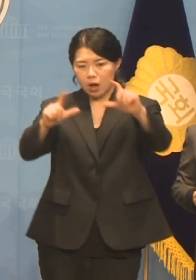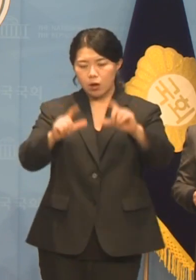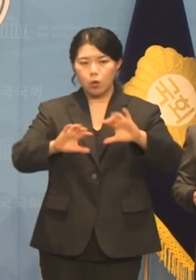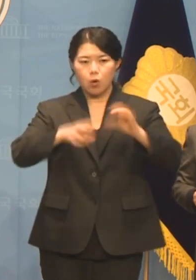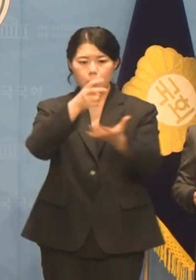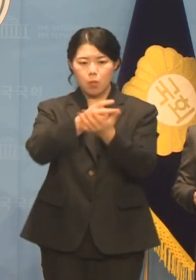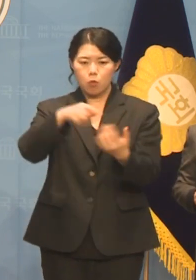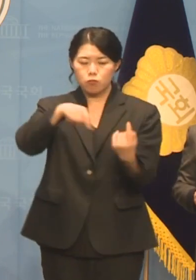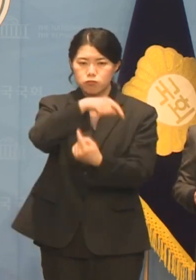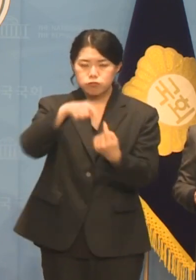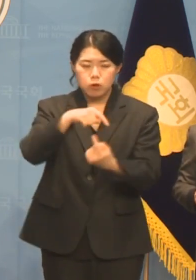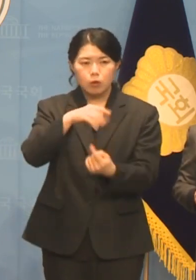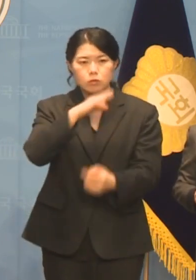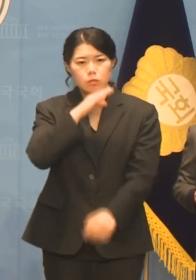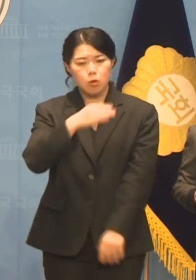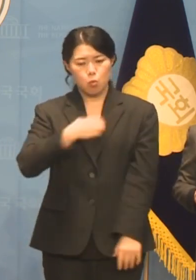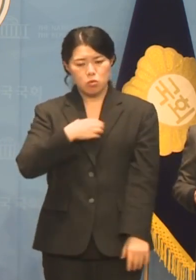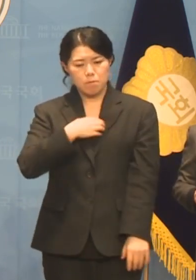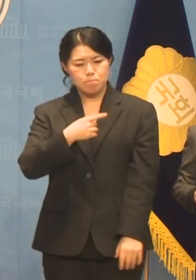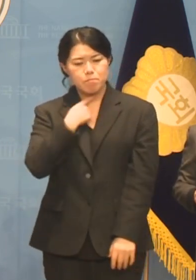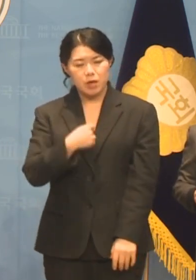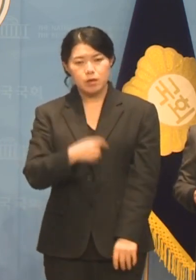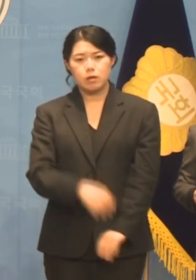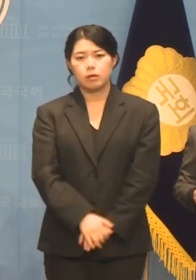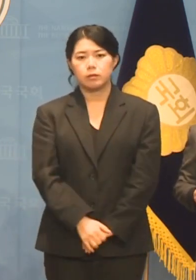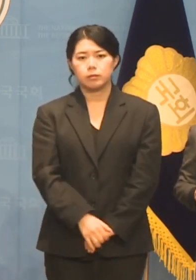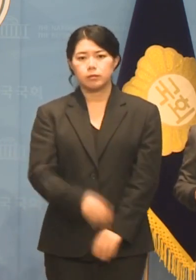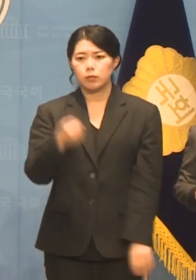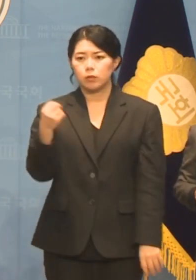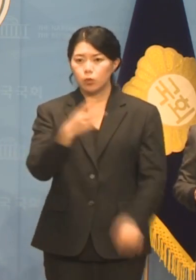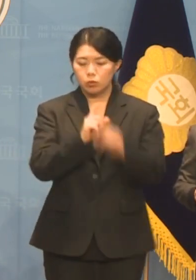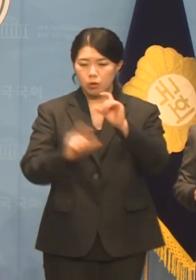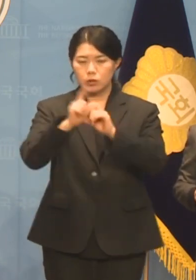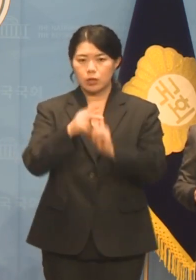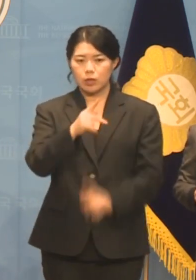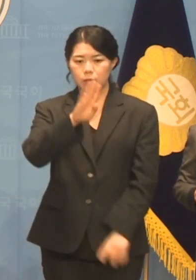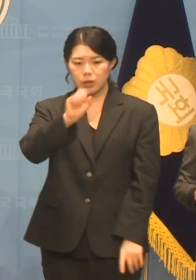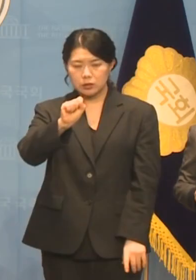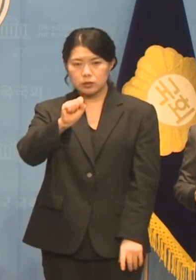헌정 질서를 위협한 바 있습니다. 뿐만 아니라 KBS